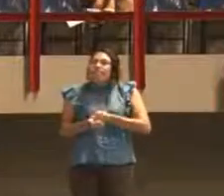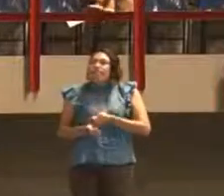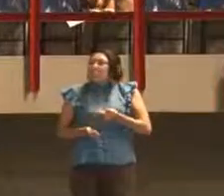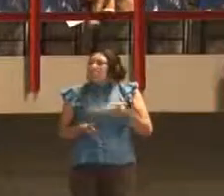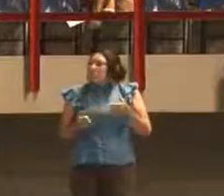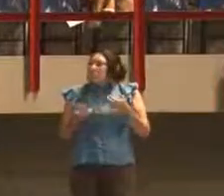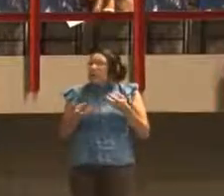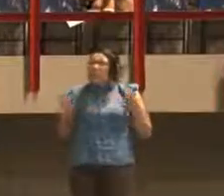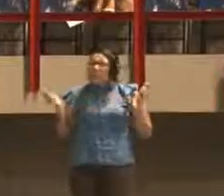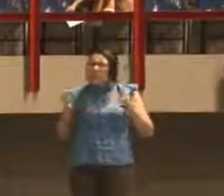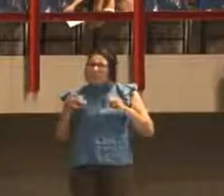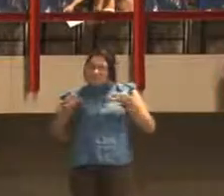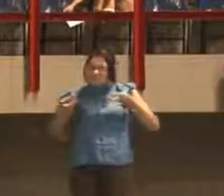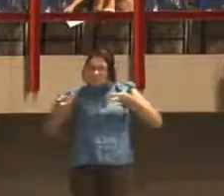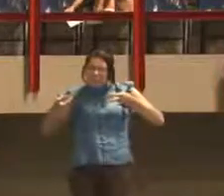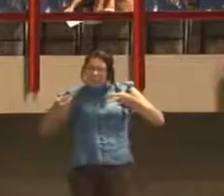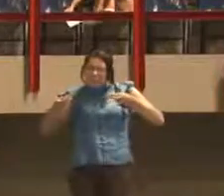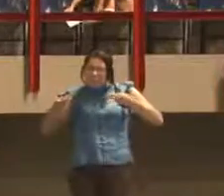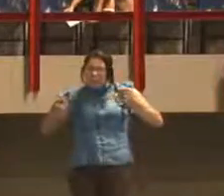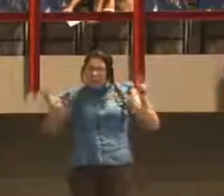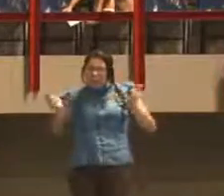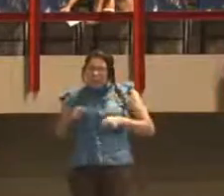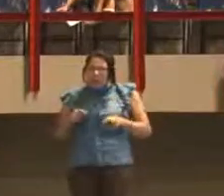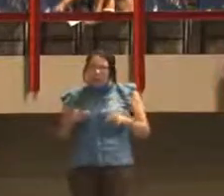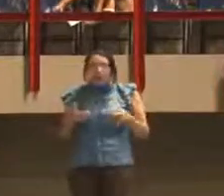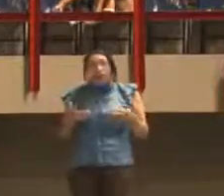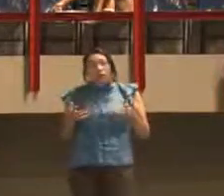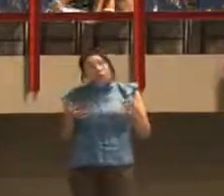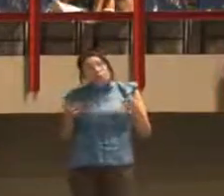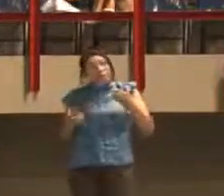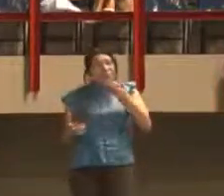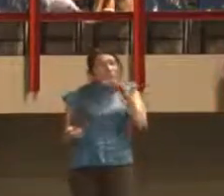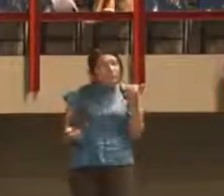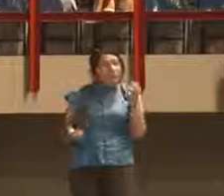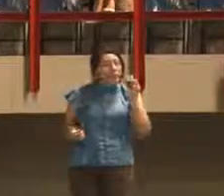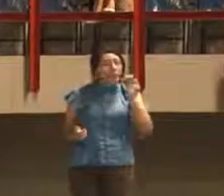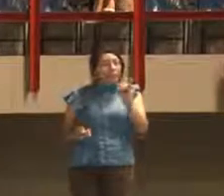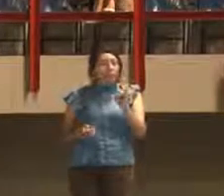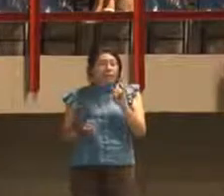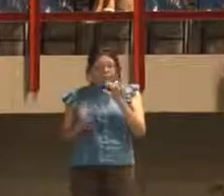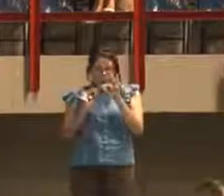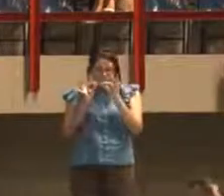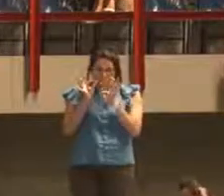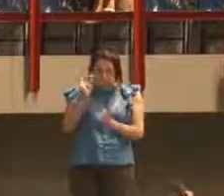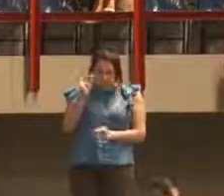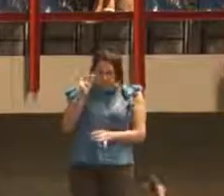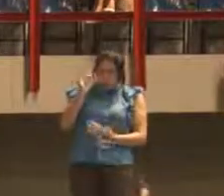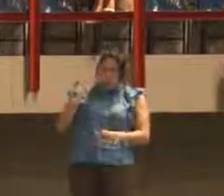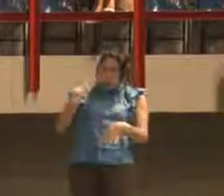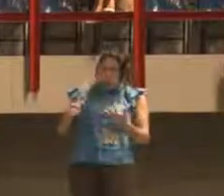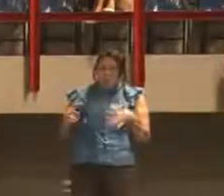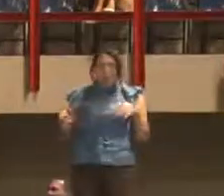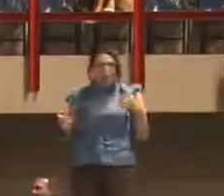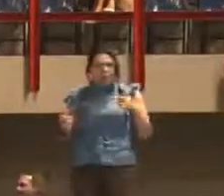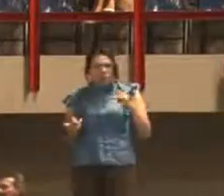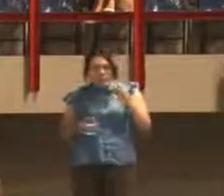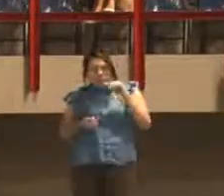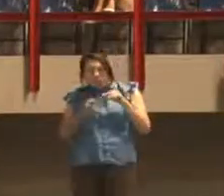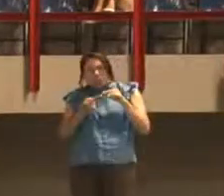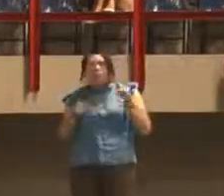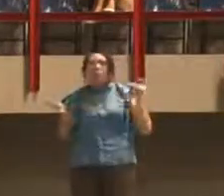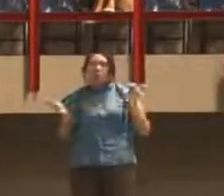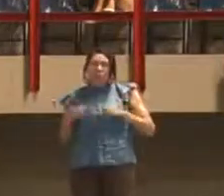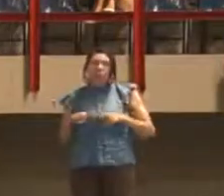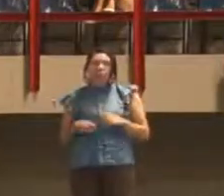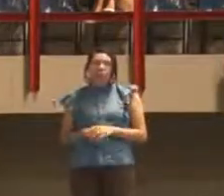de uma por uma? Pode. Se a quantidade não for muito grande, você pode. Então, vamos mostrar que essa questão aqui, se você não sabe